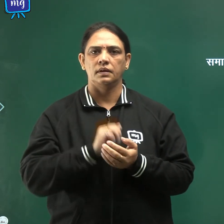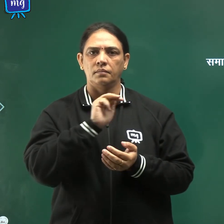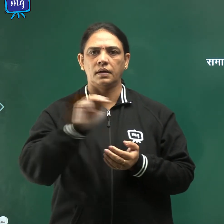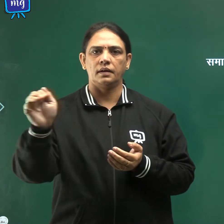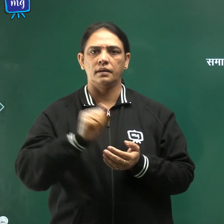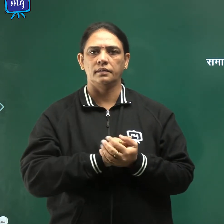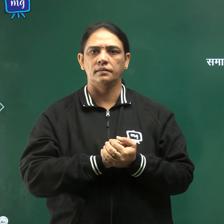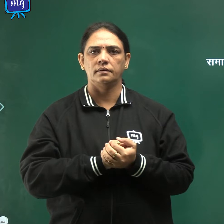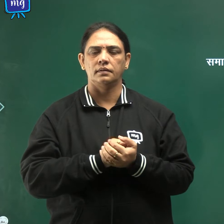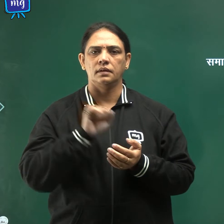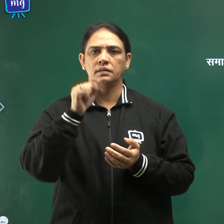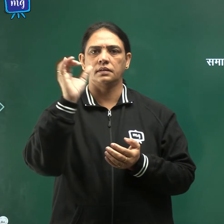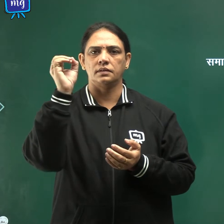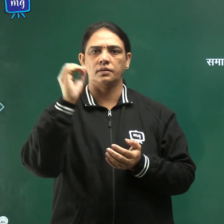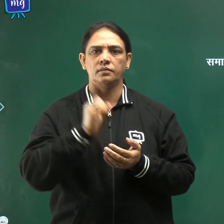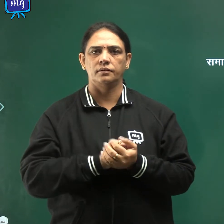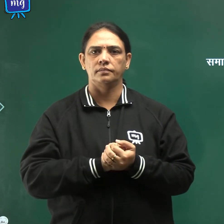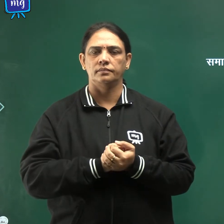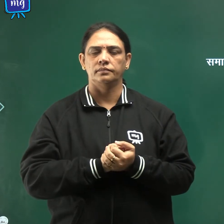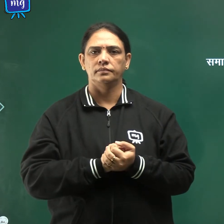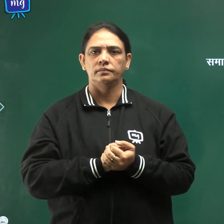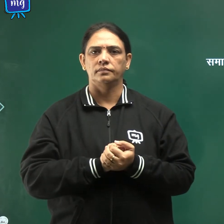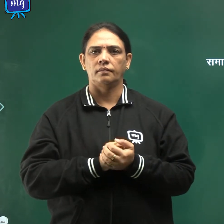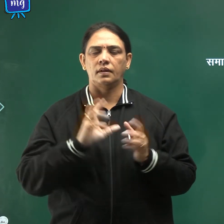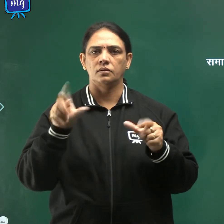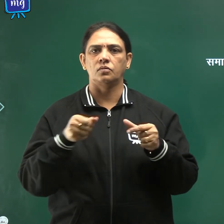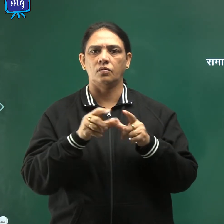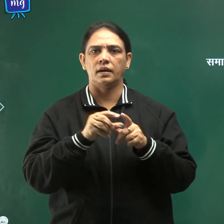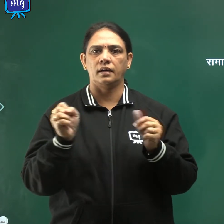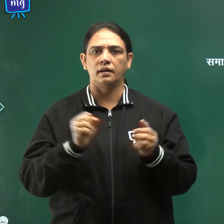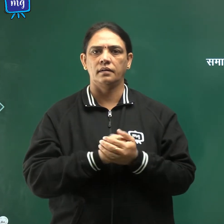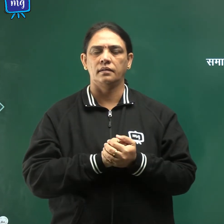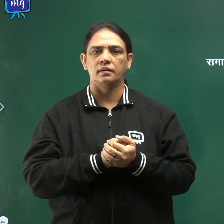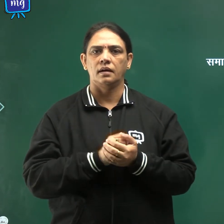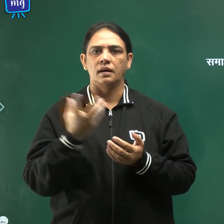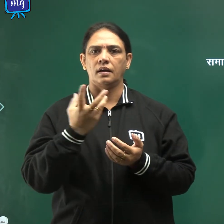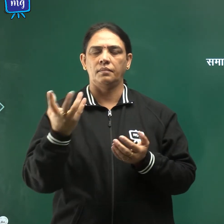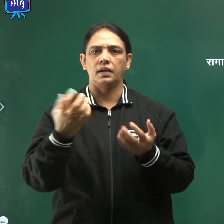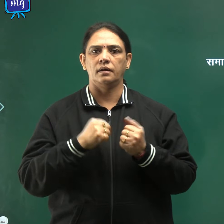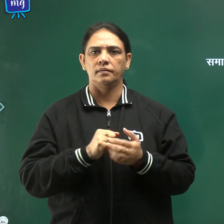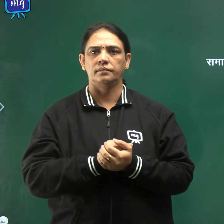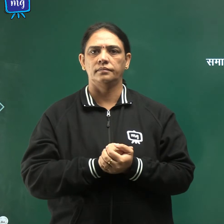बटे 60। हल करेंगे, कितना आया